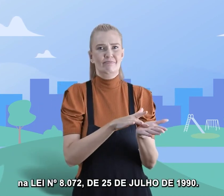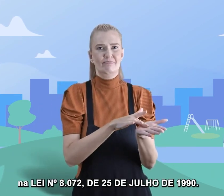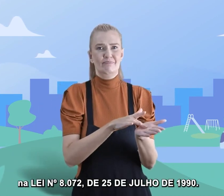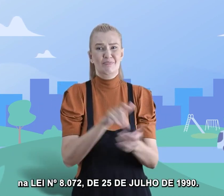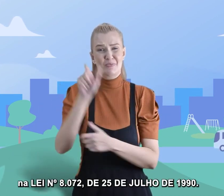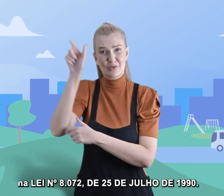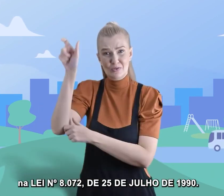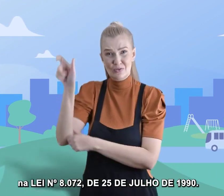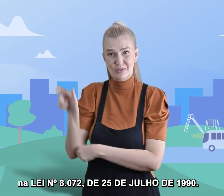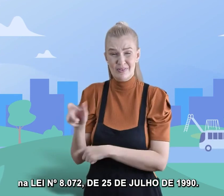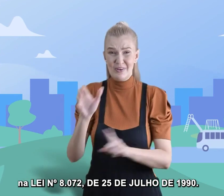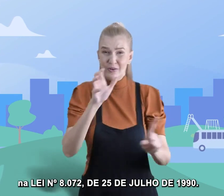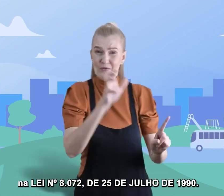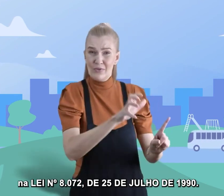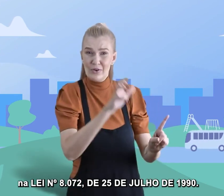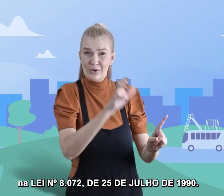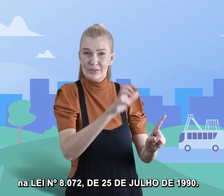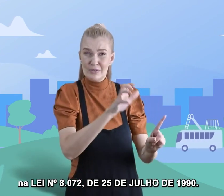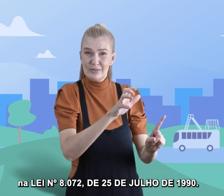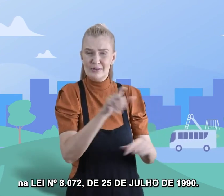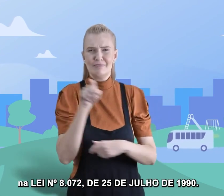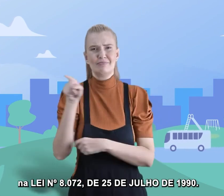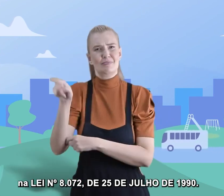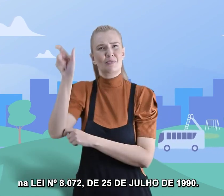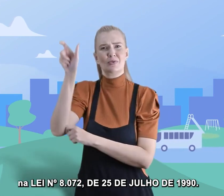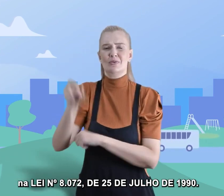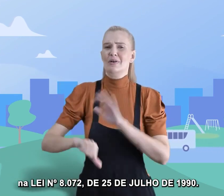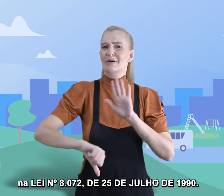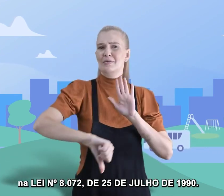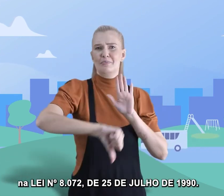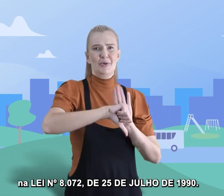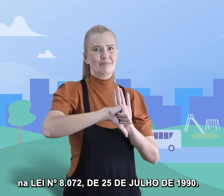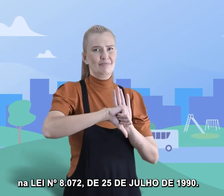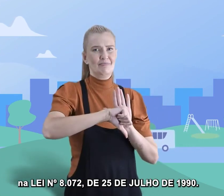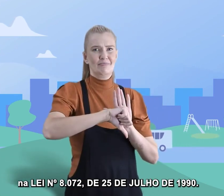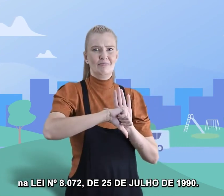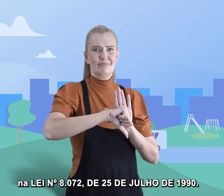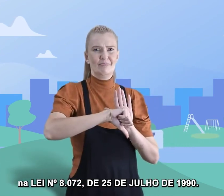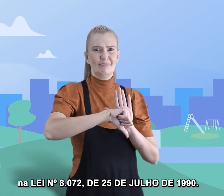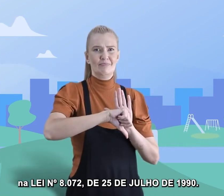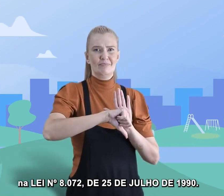8.072, de 25 de julho de 1990.